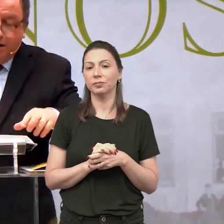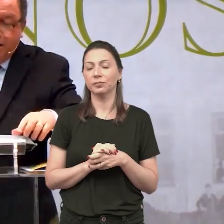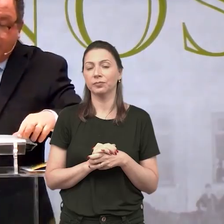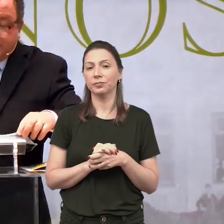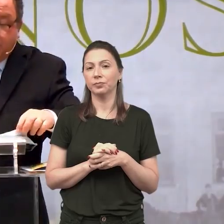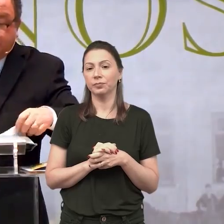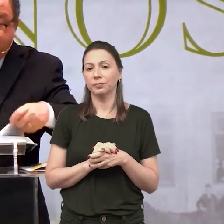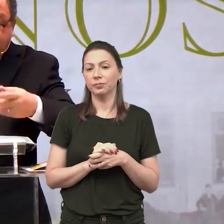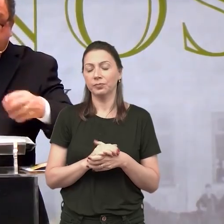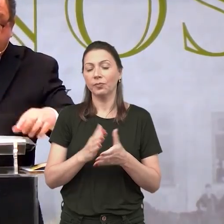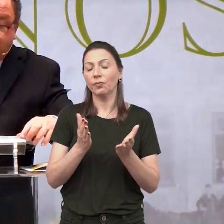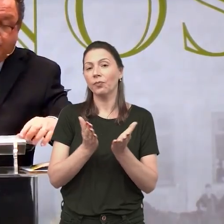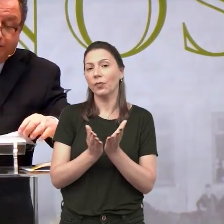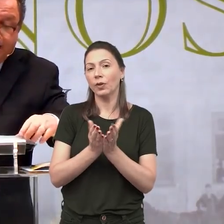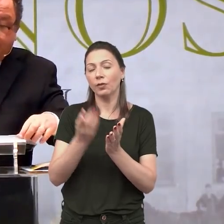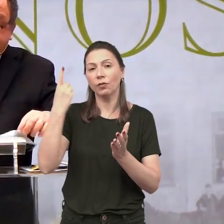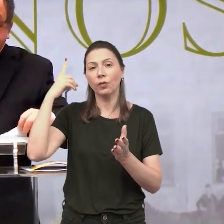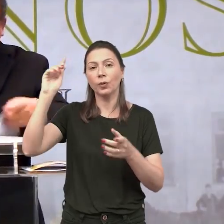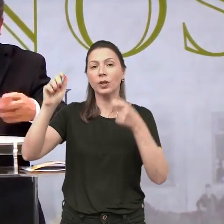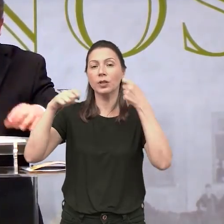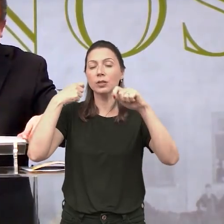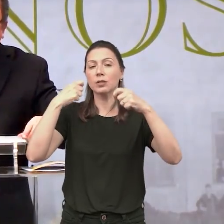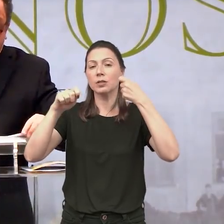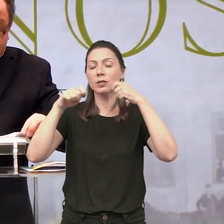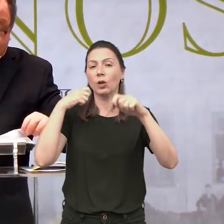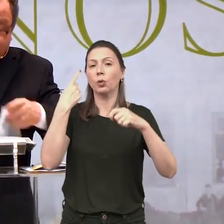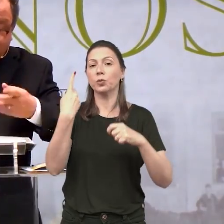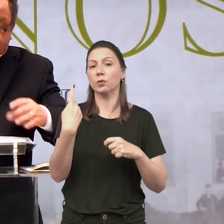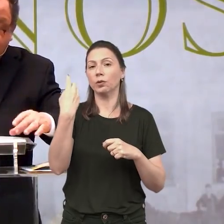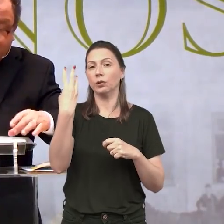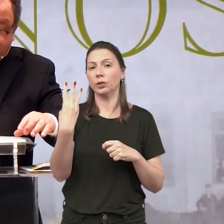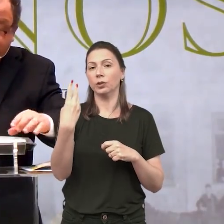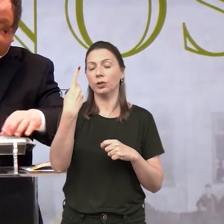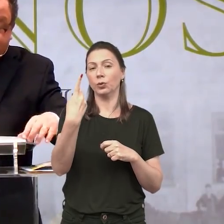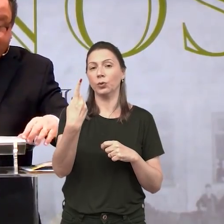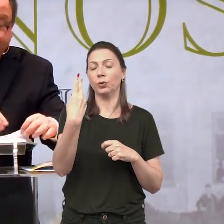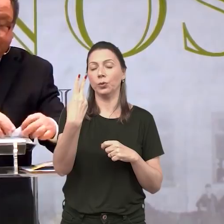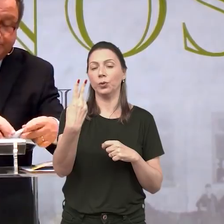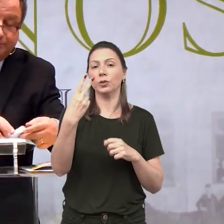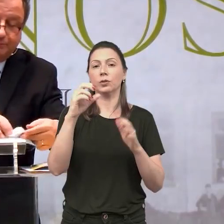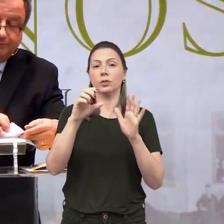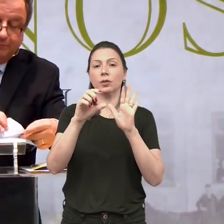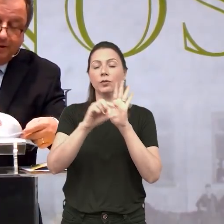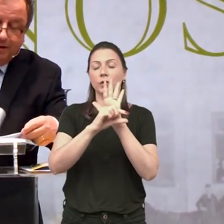lá, Salmo 32, 8. Vamos lá. Salmo 32, 8.